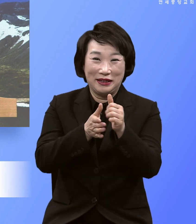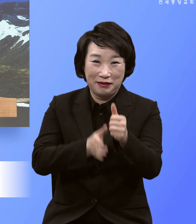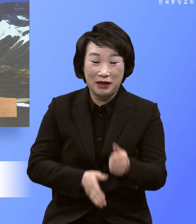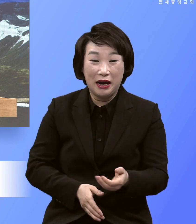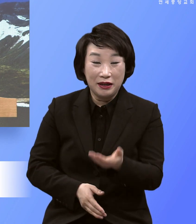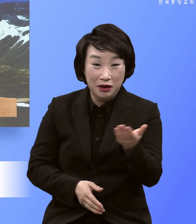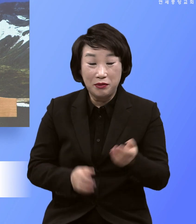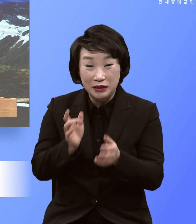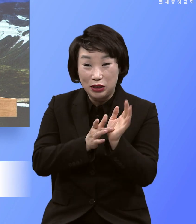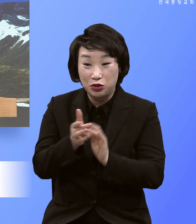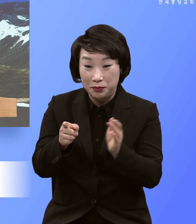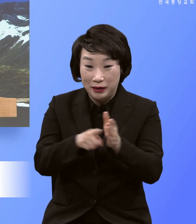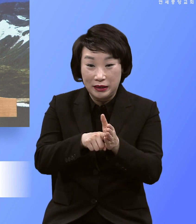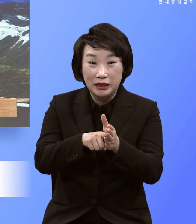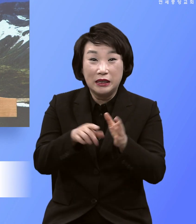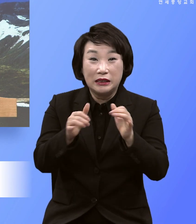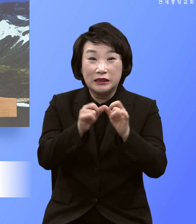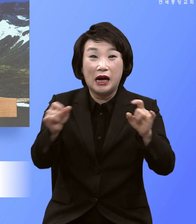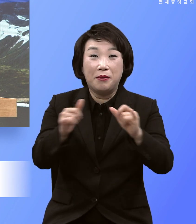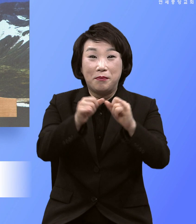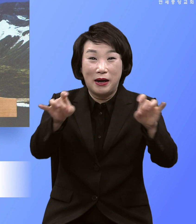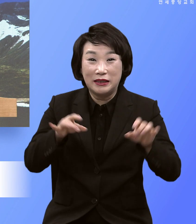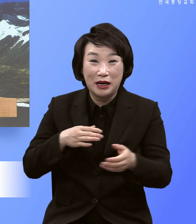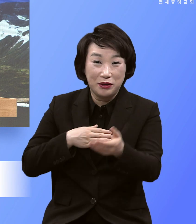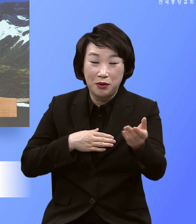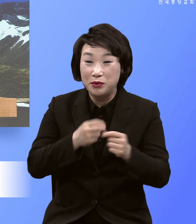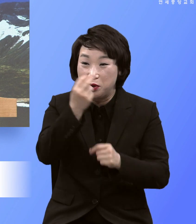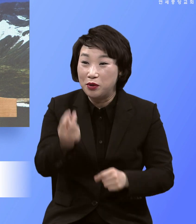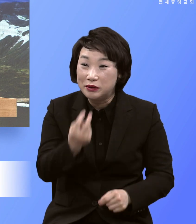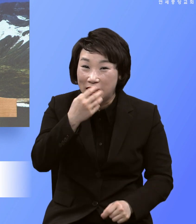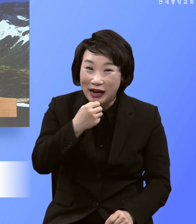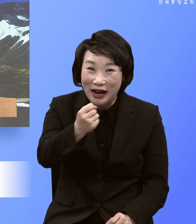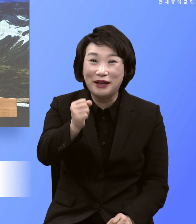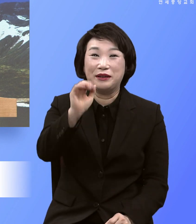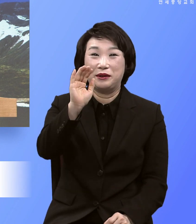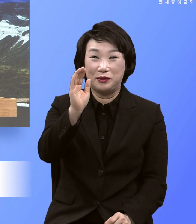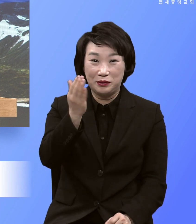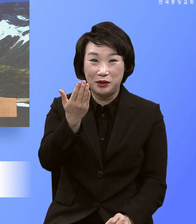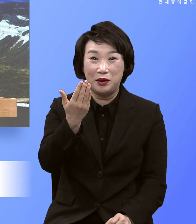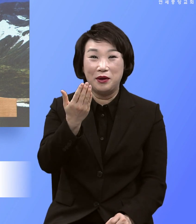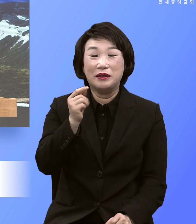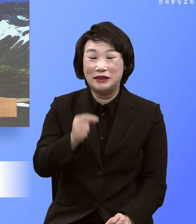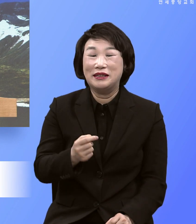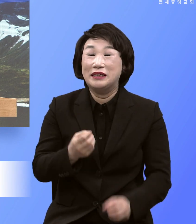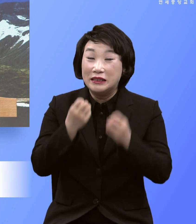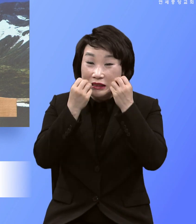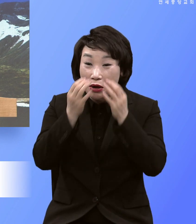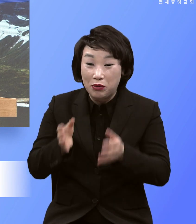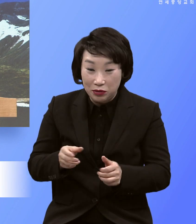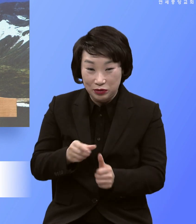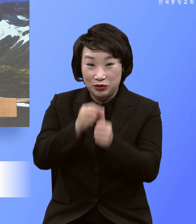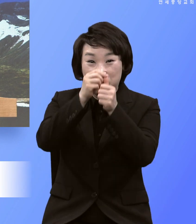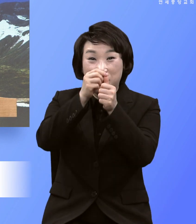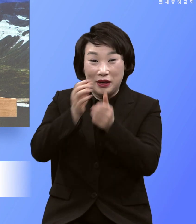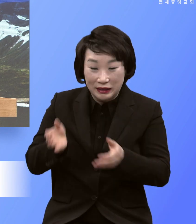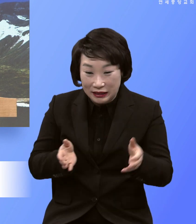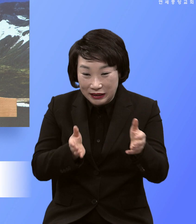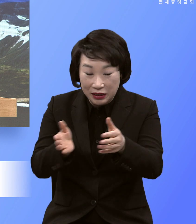그러므로 그를 믿는 자마다 영생을 얻는 새롭고 산